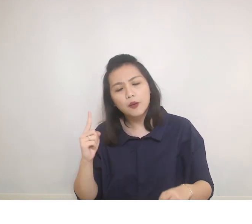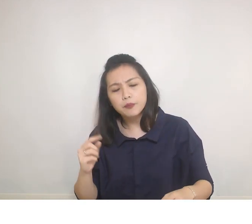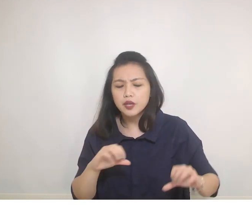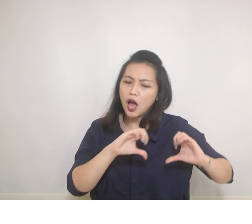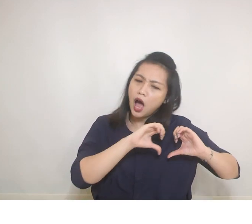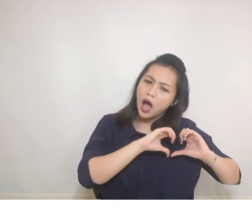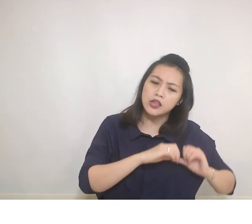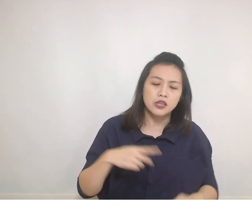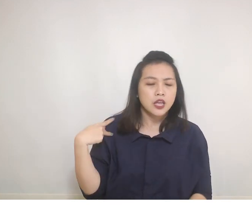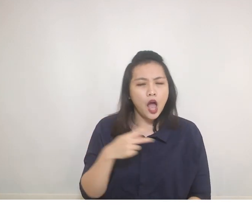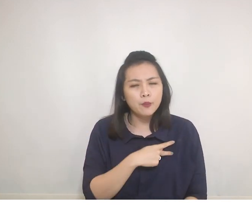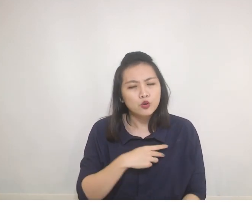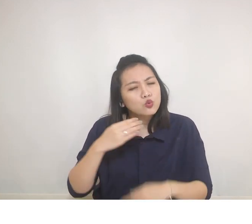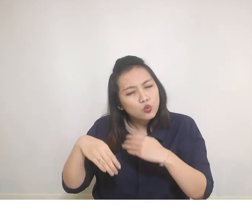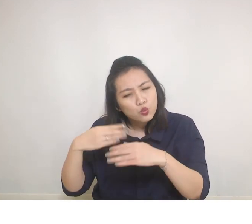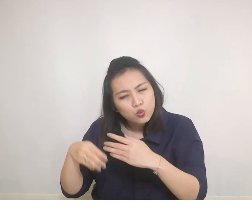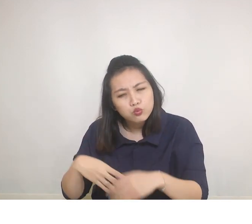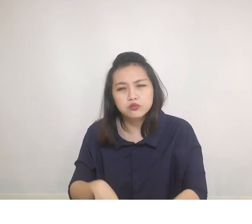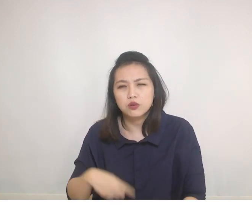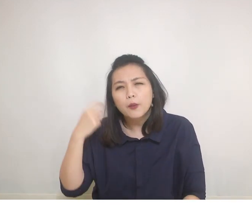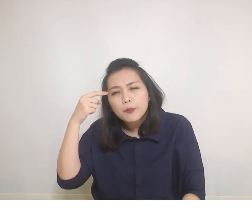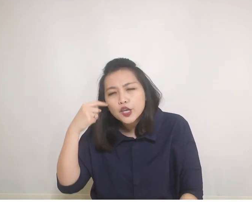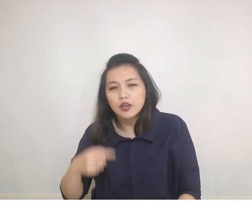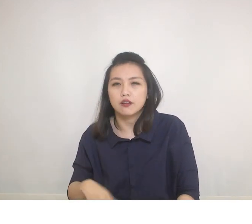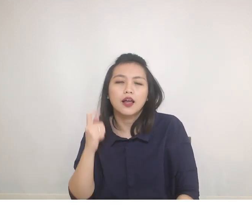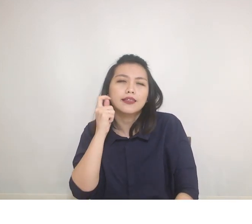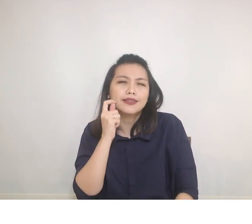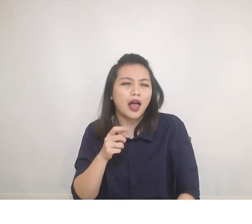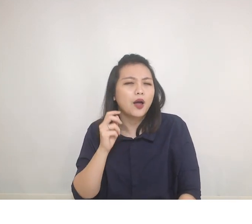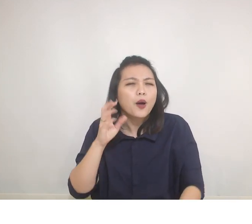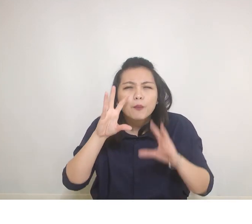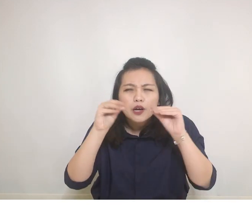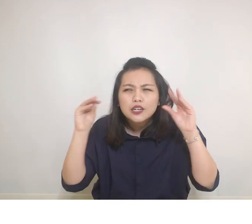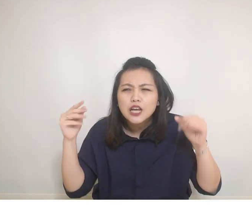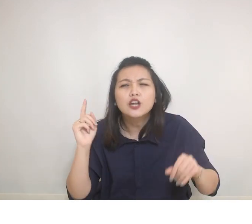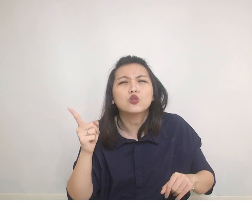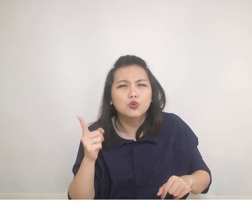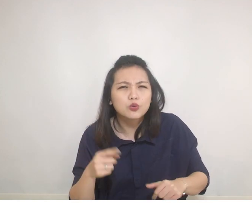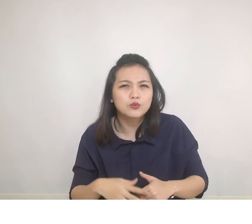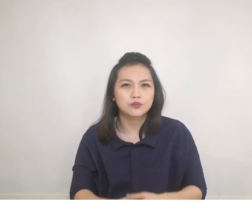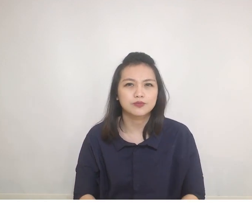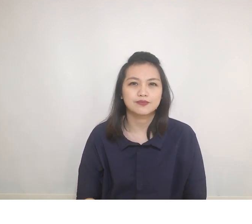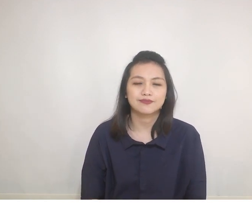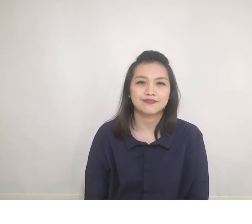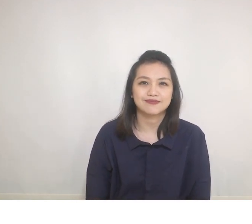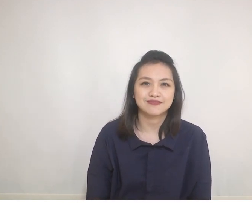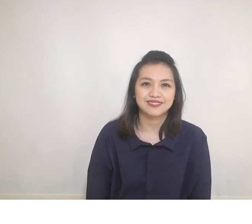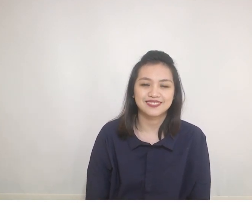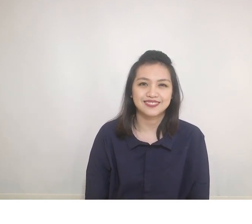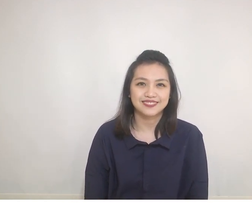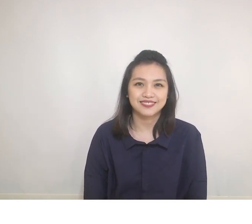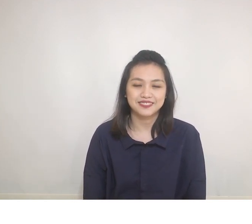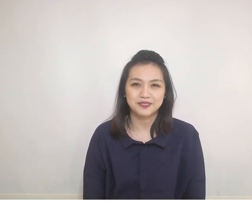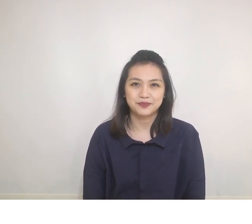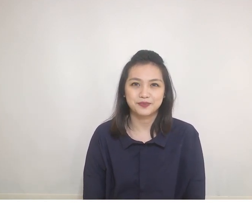Tuhan itu tidak menyertai ke arah kami mengejar mimpi itu kayak gitu. Jadi benar-benar Tuhan itu